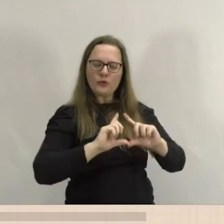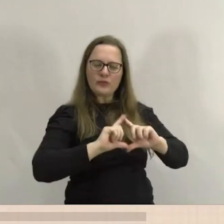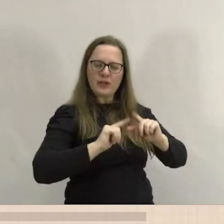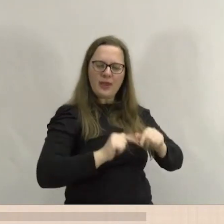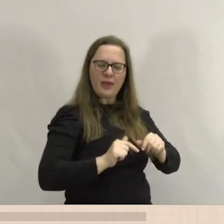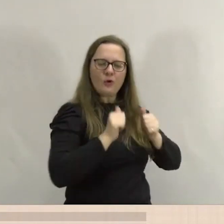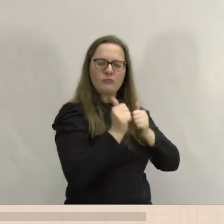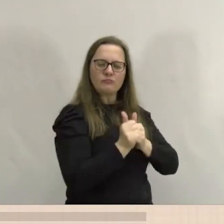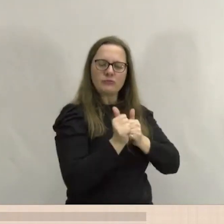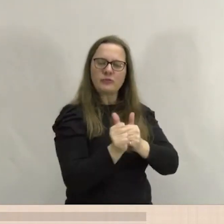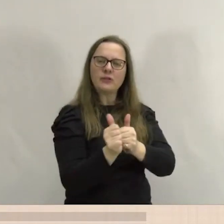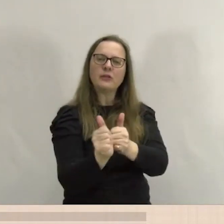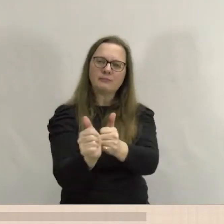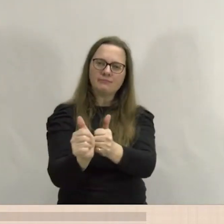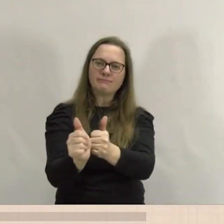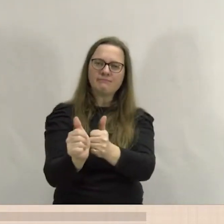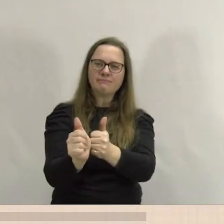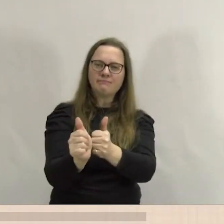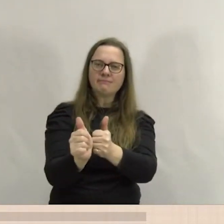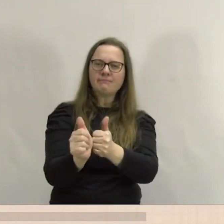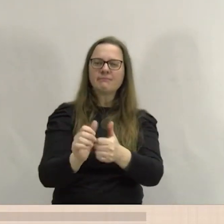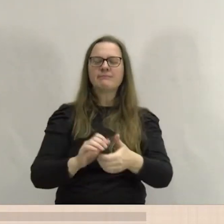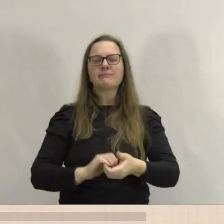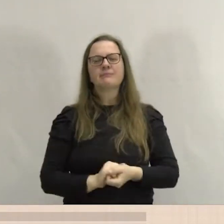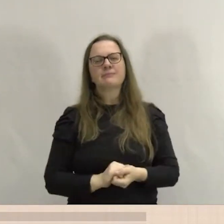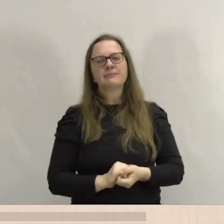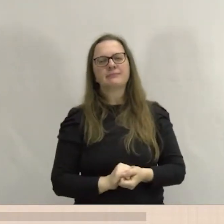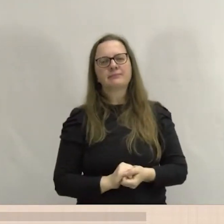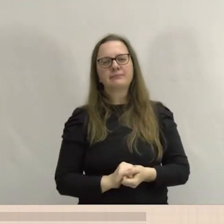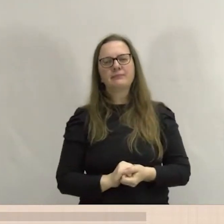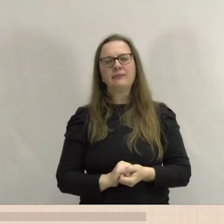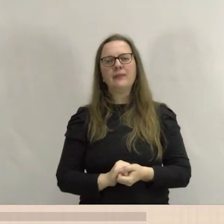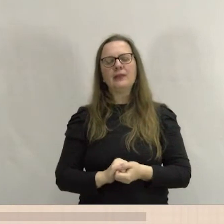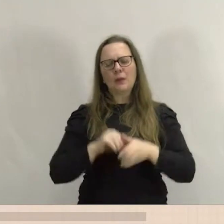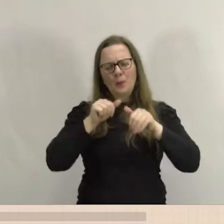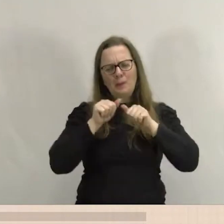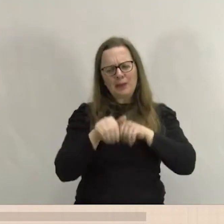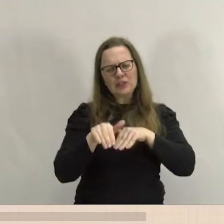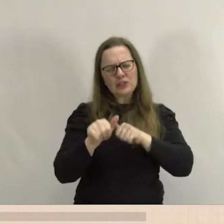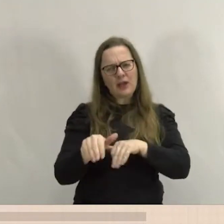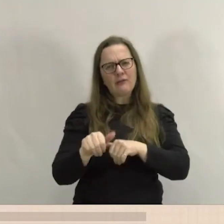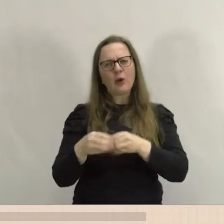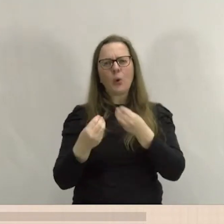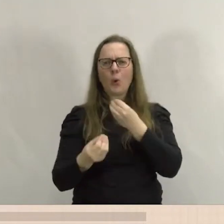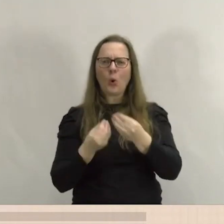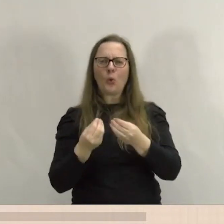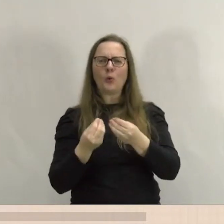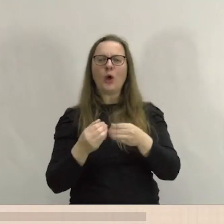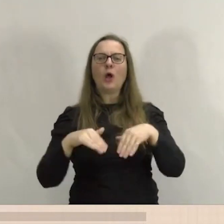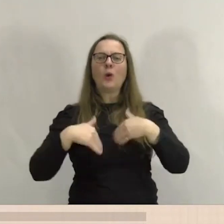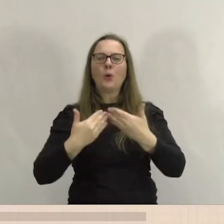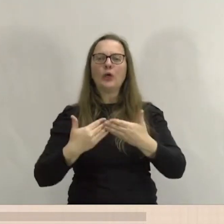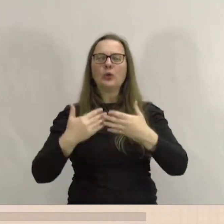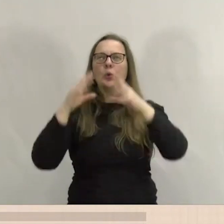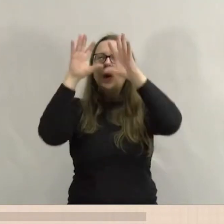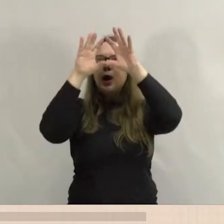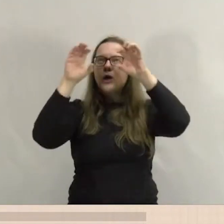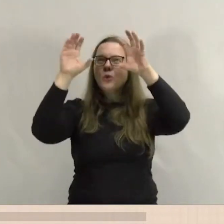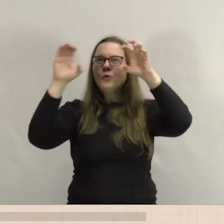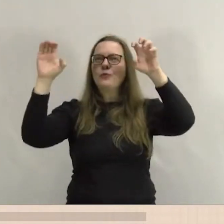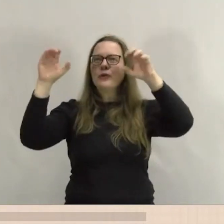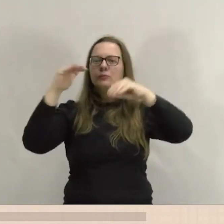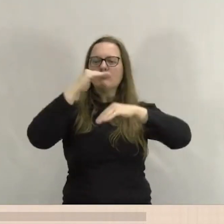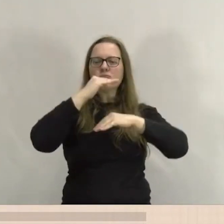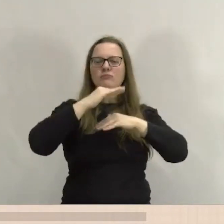e segundo o mandado do Senhor se punham em marcha. Irmãos, se os versículos parassem por